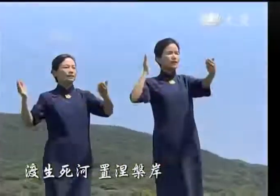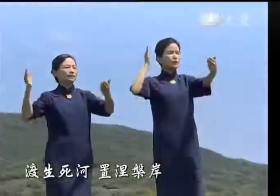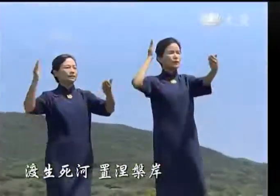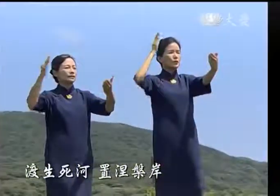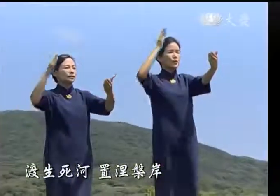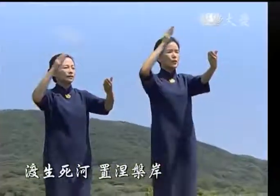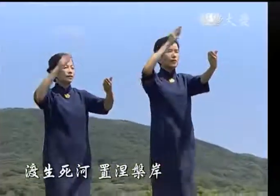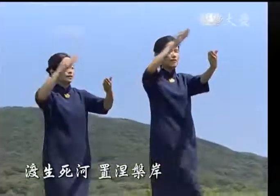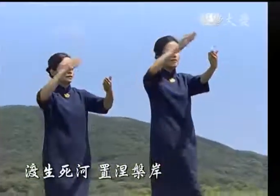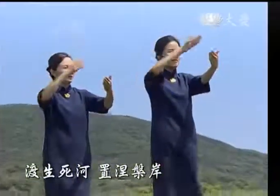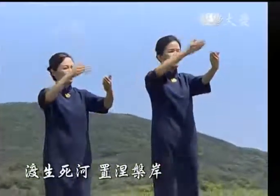之